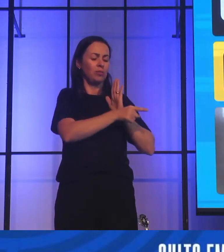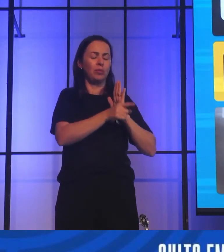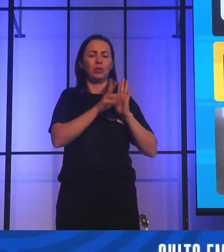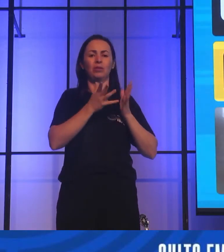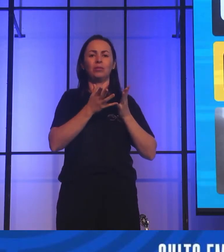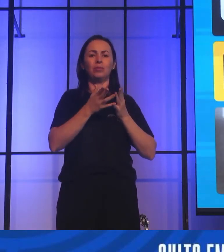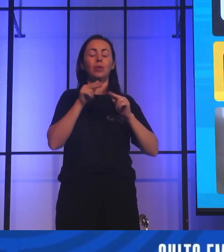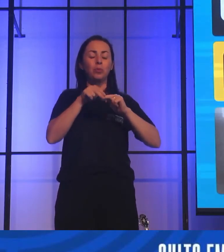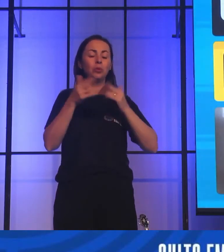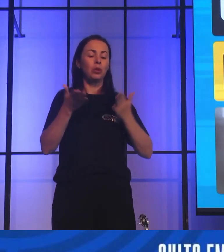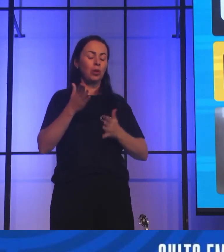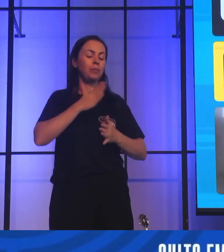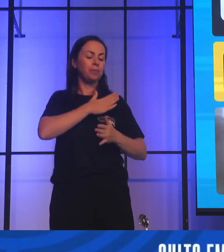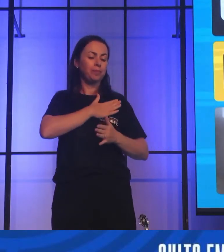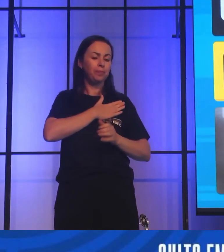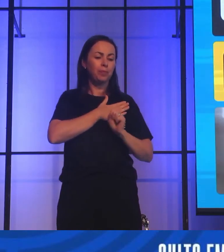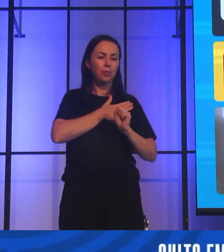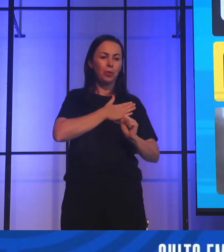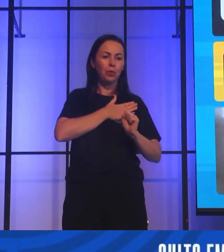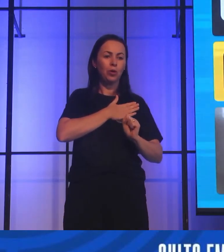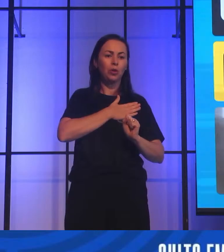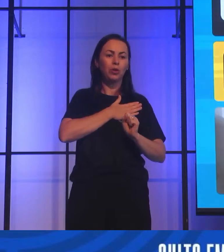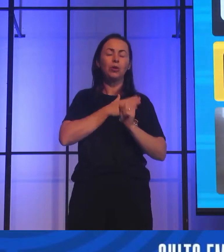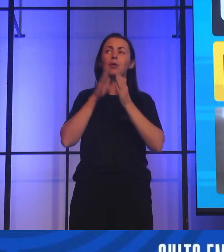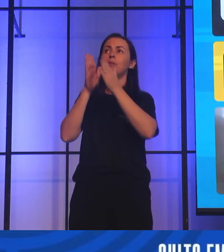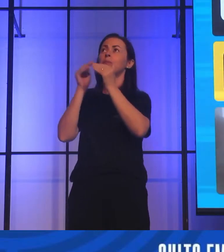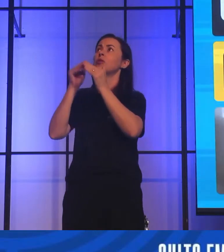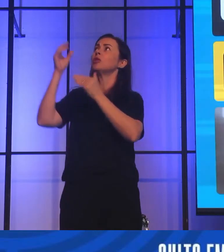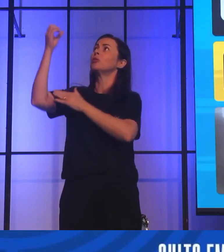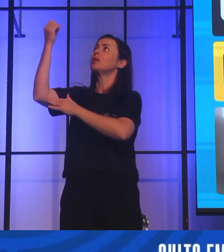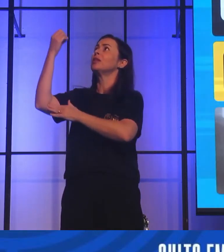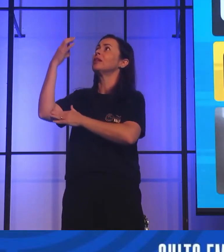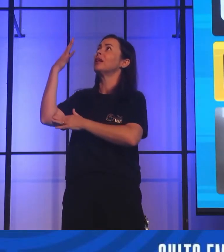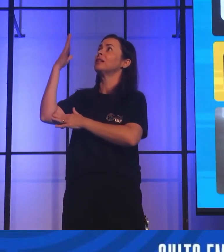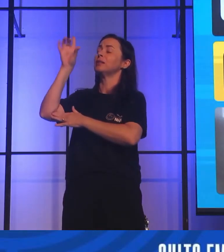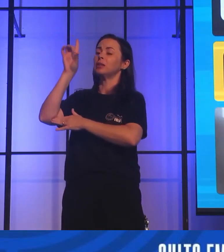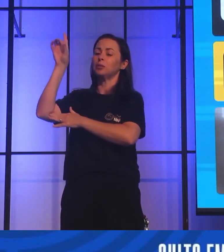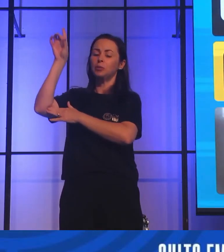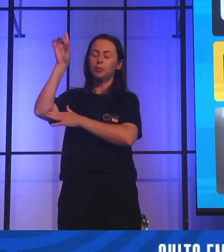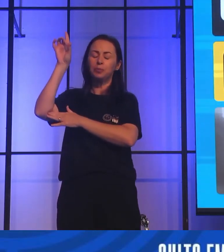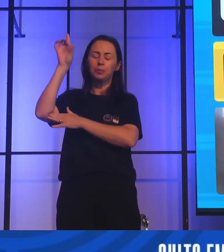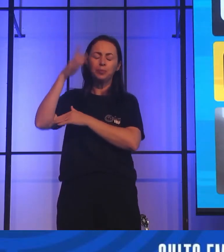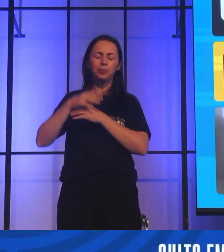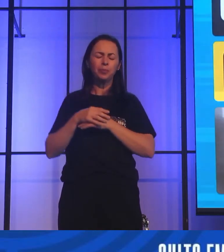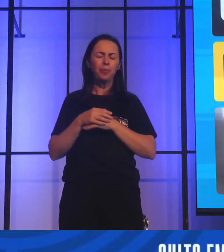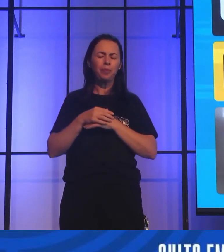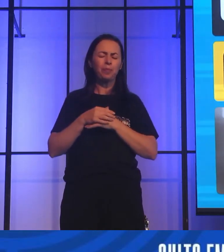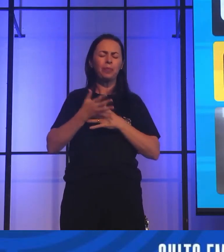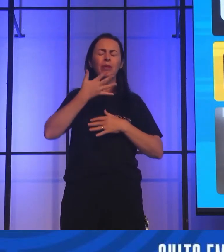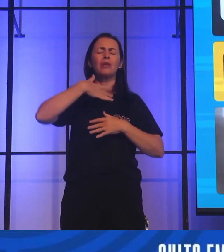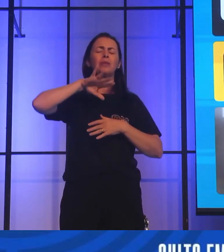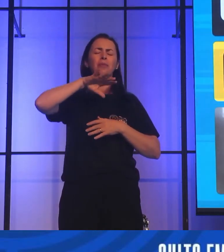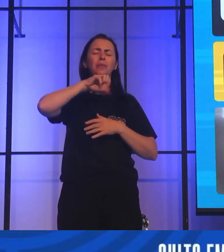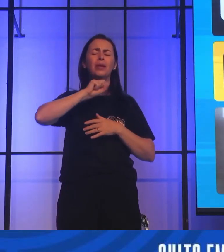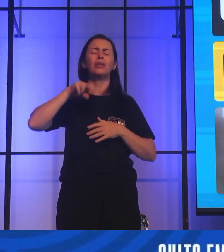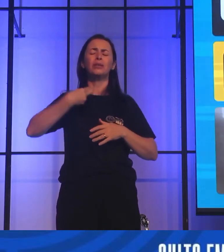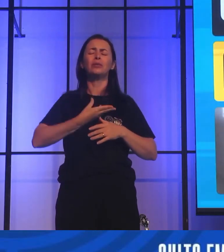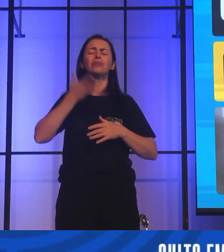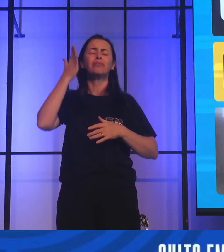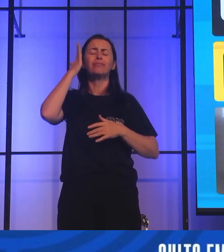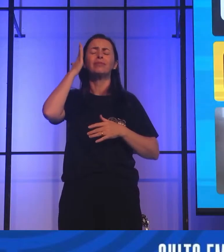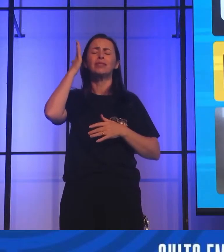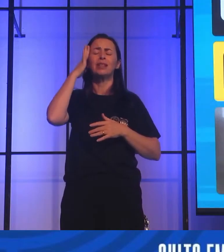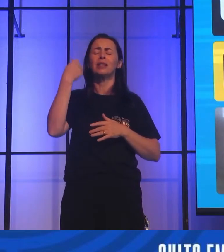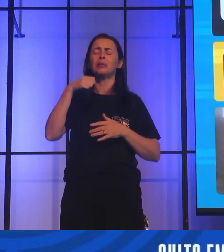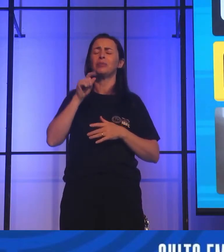a sua mão sobre o seu peito onde você está, pedindo graça a Deus. Pai, nós reconhecemos que precisamos de